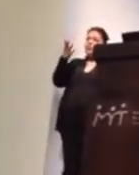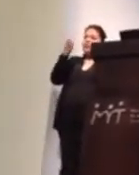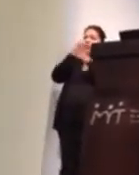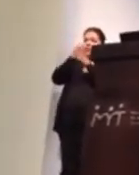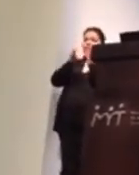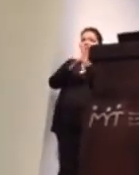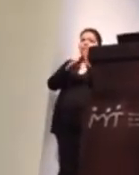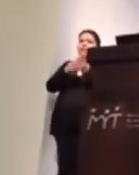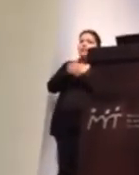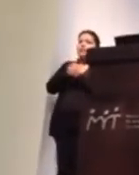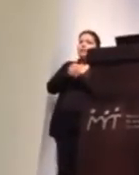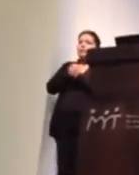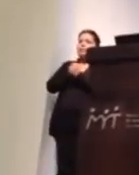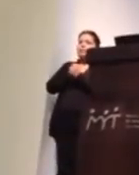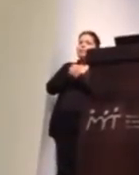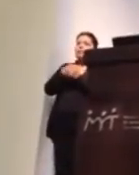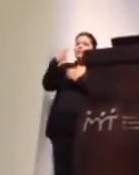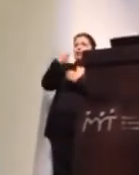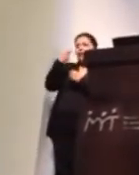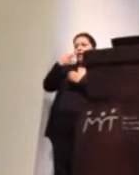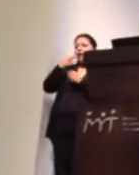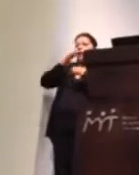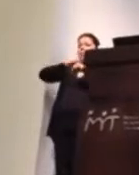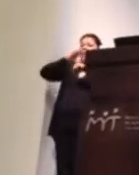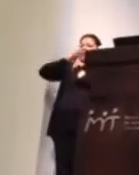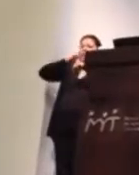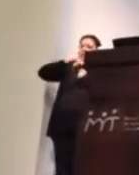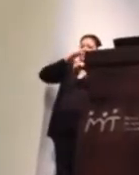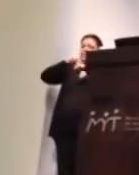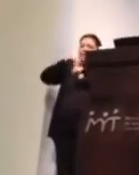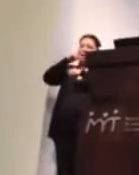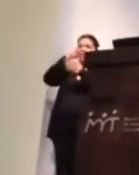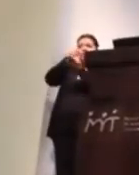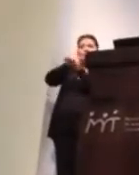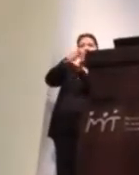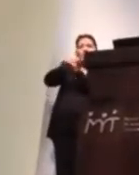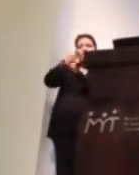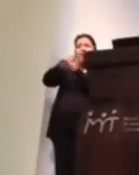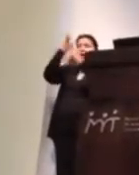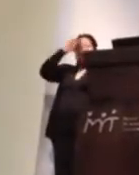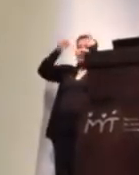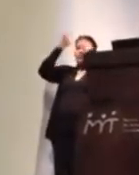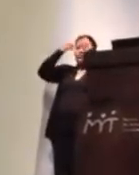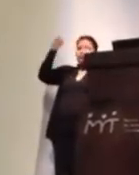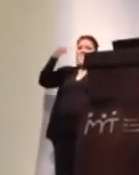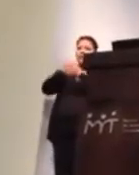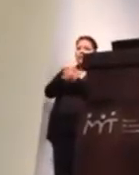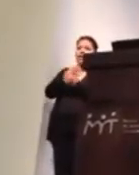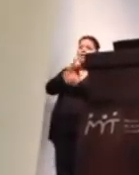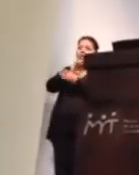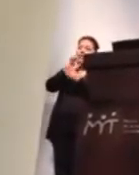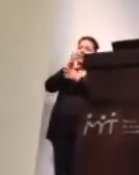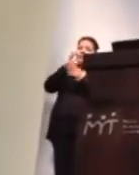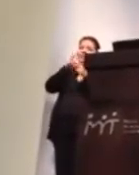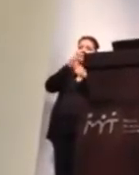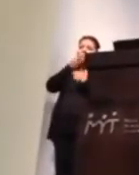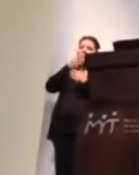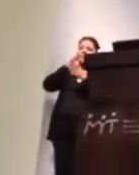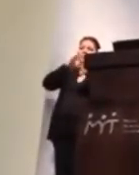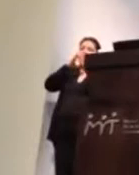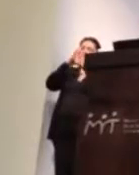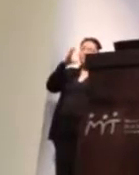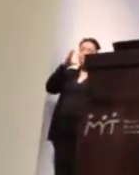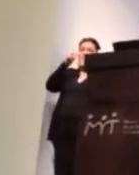muchas cosas, etc., estamos excediendo la demanda académica que estamos teniendo con los niños. Porque además de